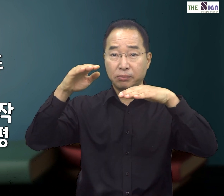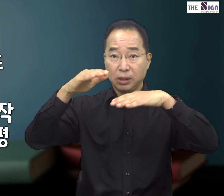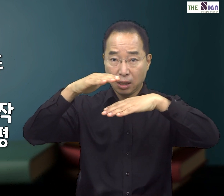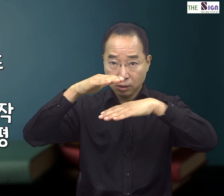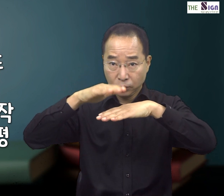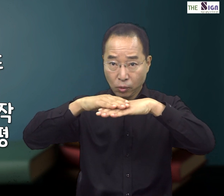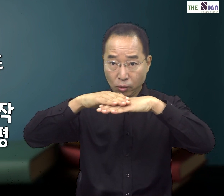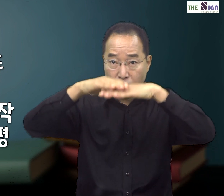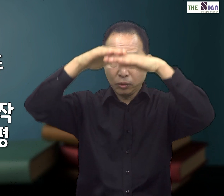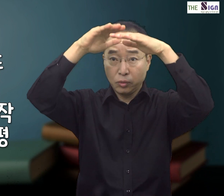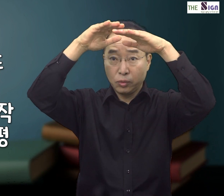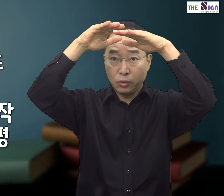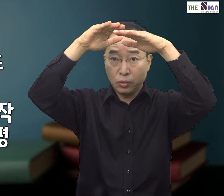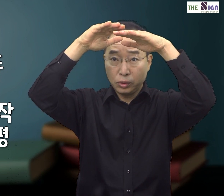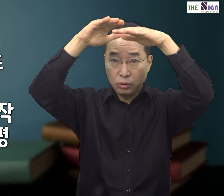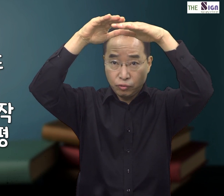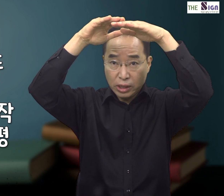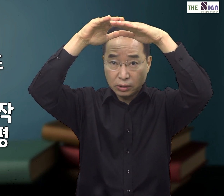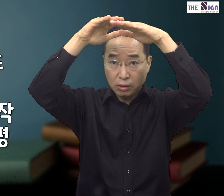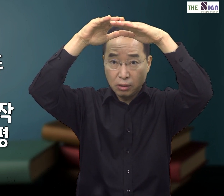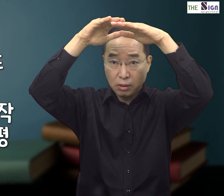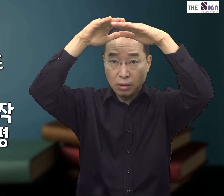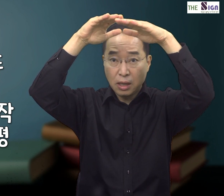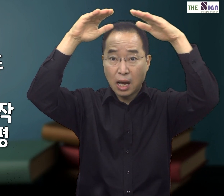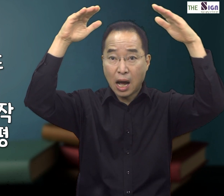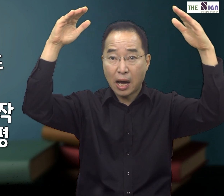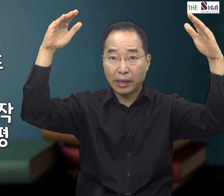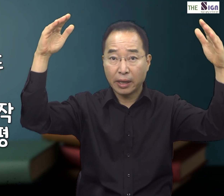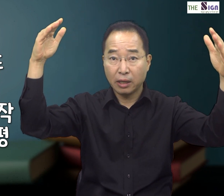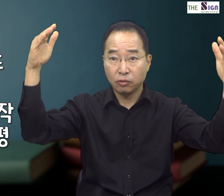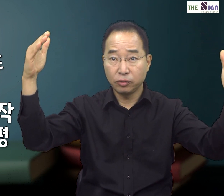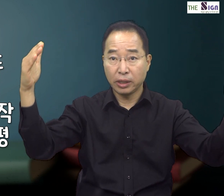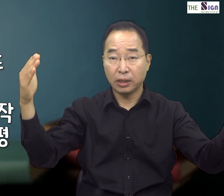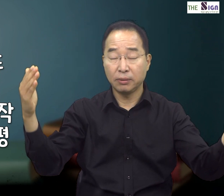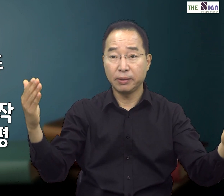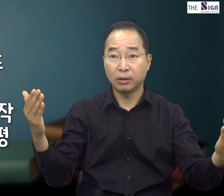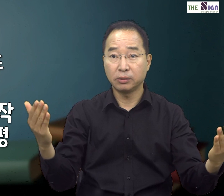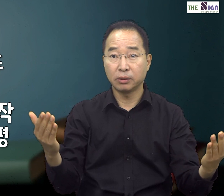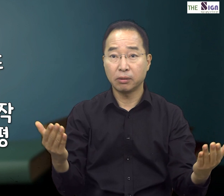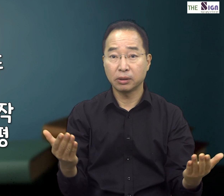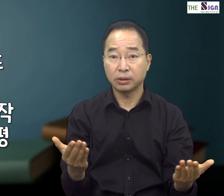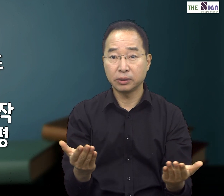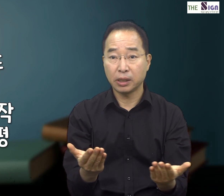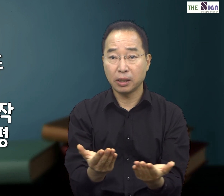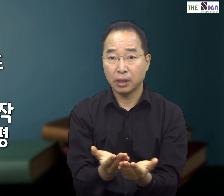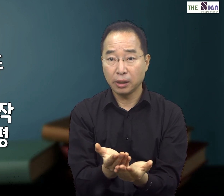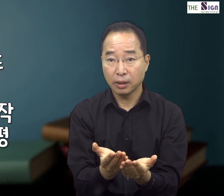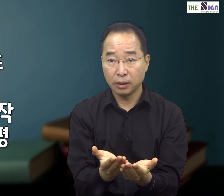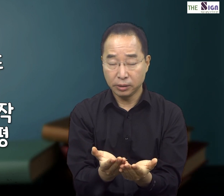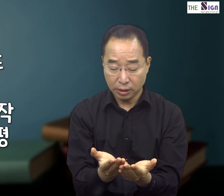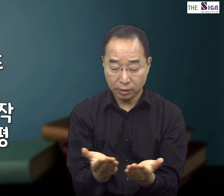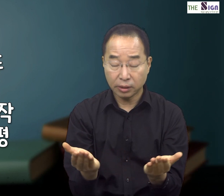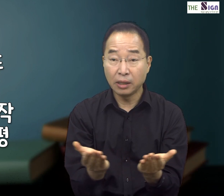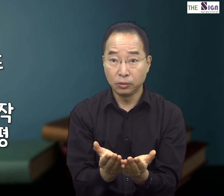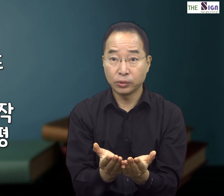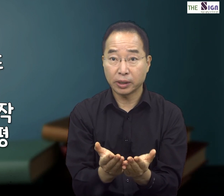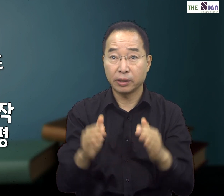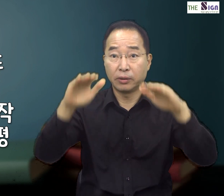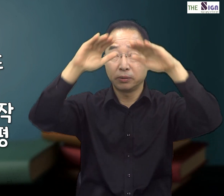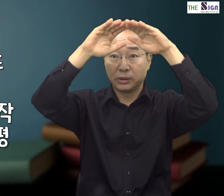씁니다. 손을 위에서 아래로 내리면서 크게 이제 되는 동작이에요. 그래서